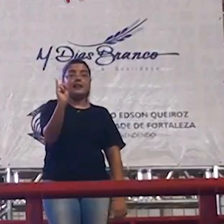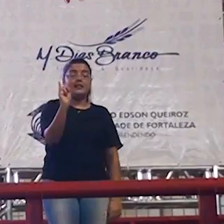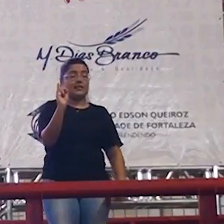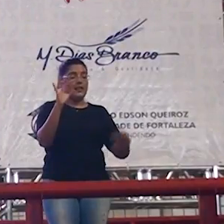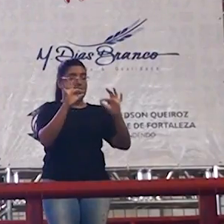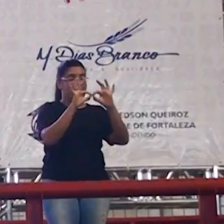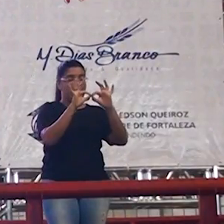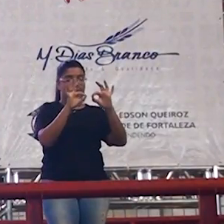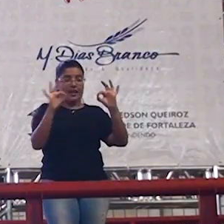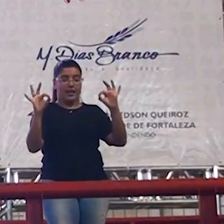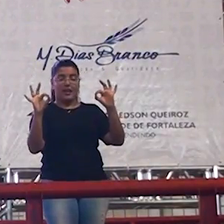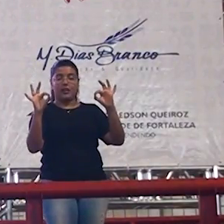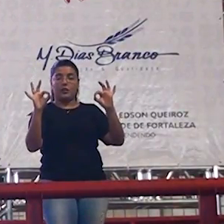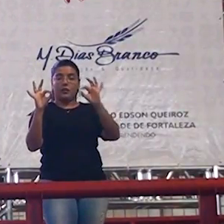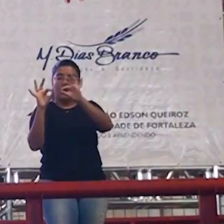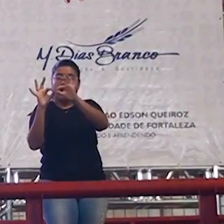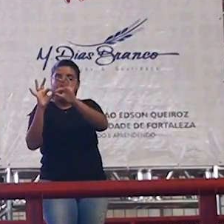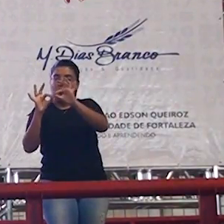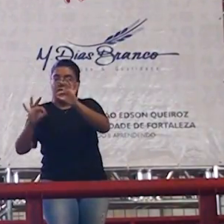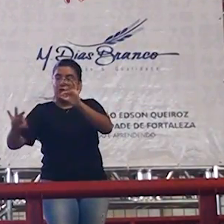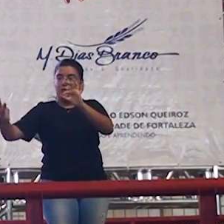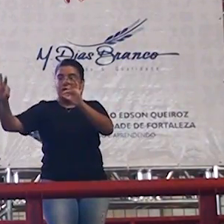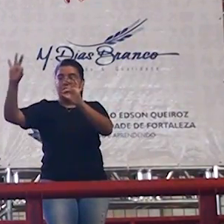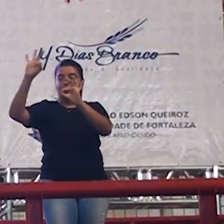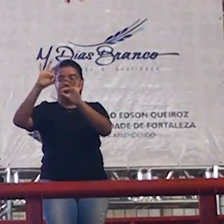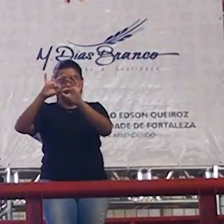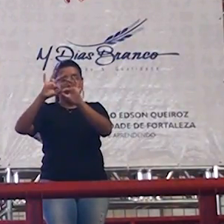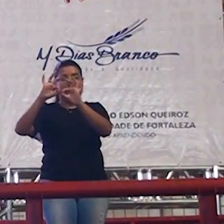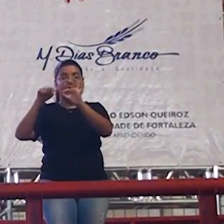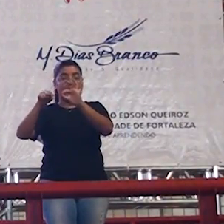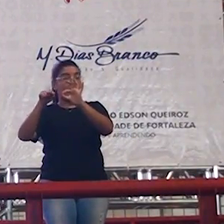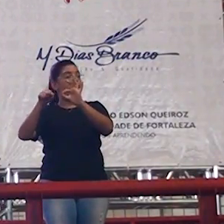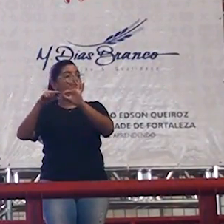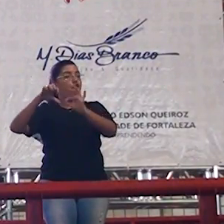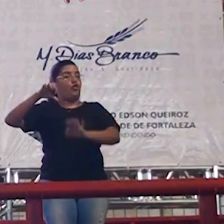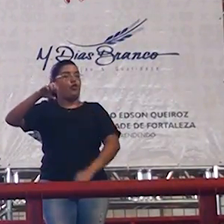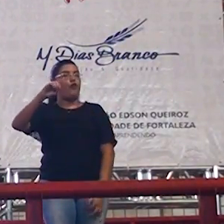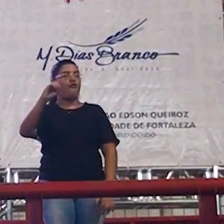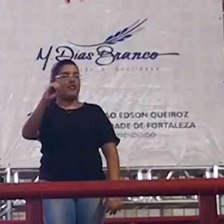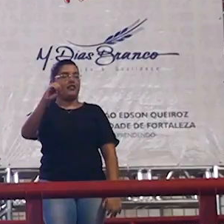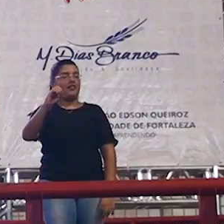círculo, naquele ponto tem um ângulo de 90 graus.